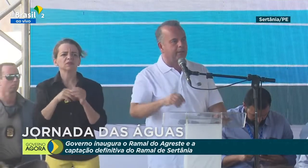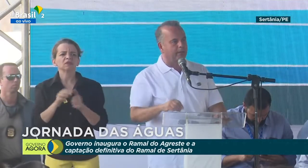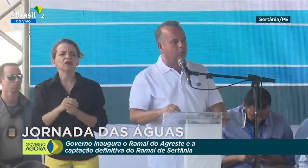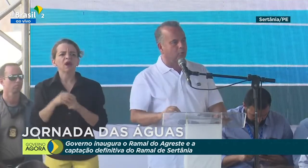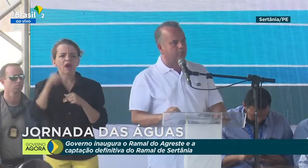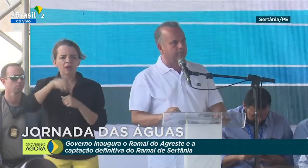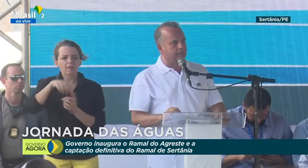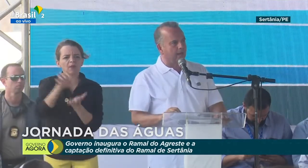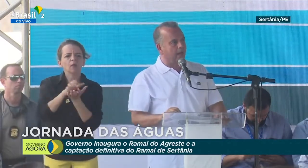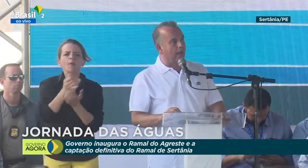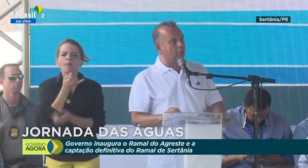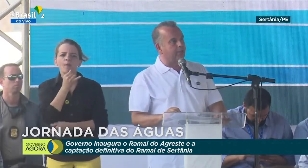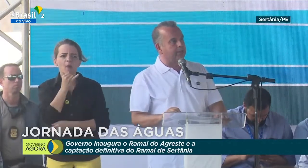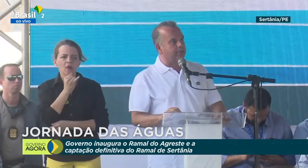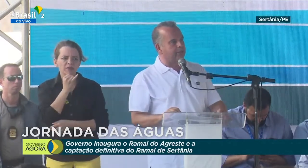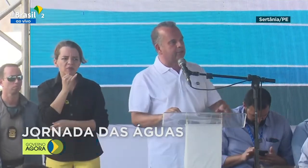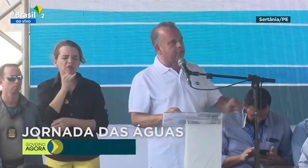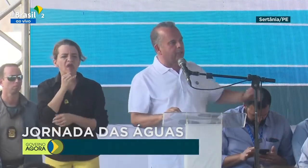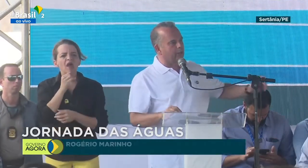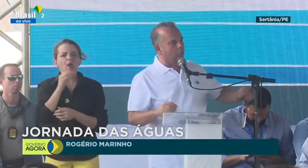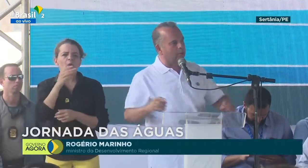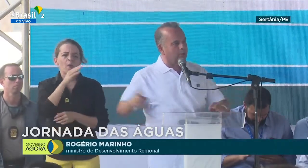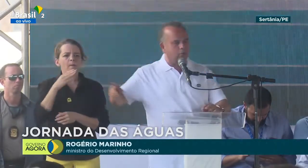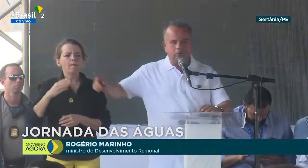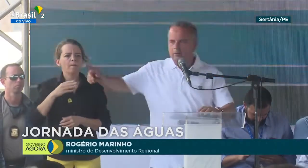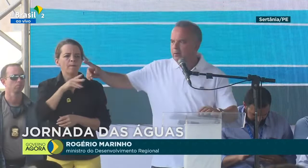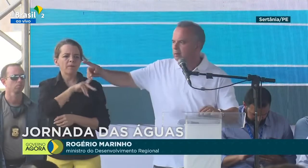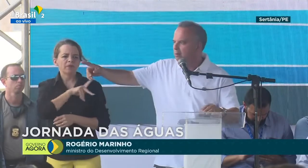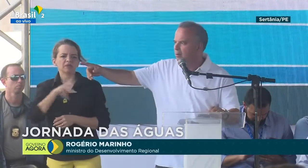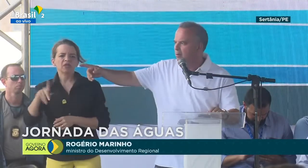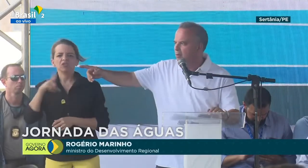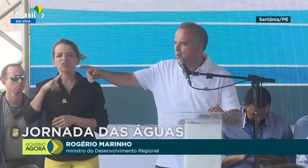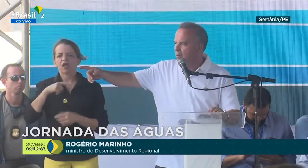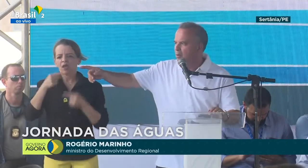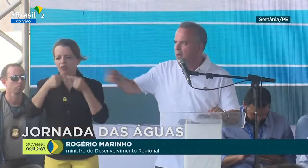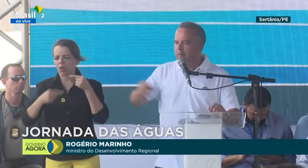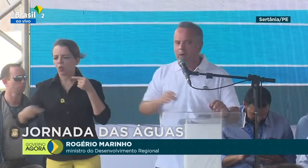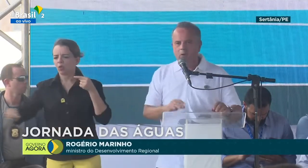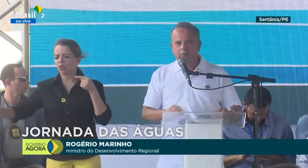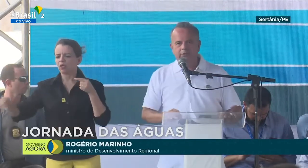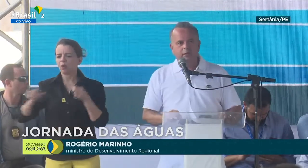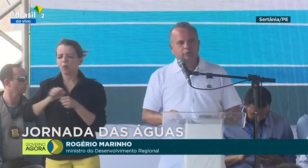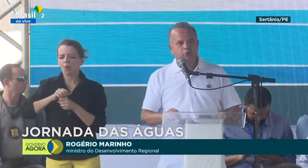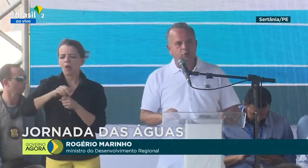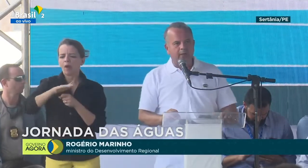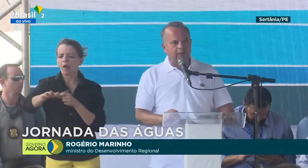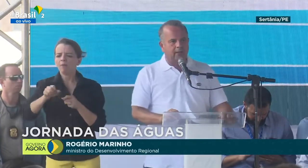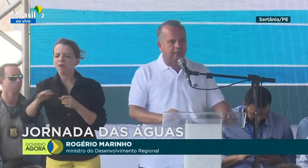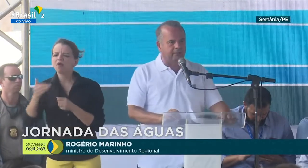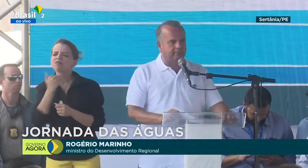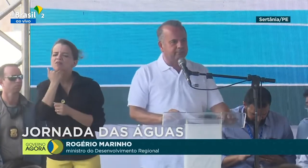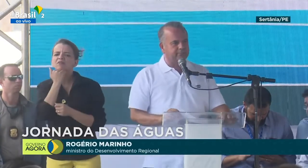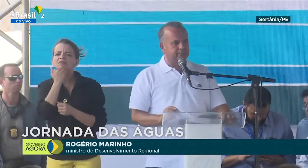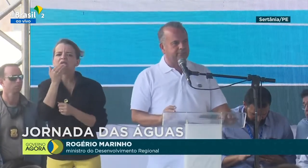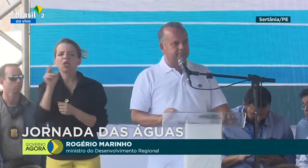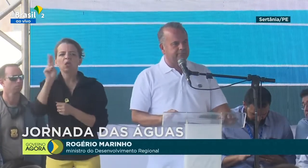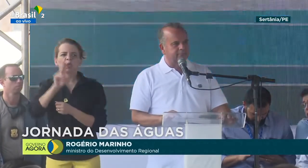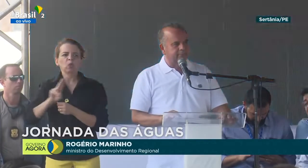aqui em Pernambuco. Ah, o presidente está inaugurando um ramal sem funcionalidade.